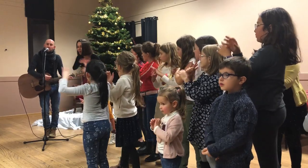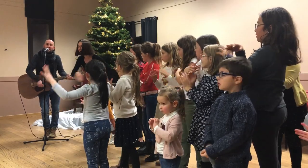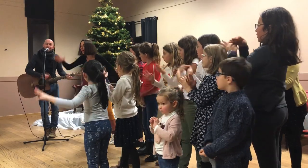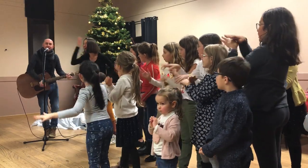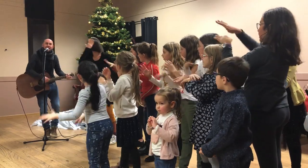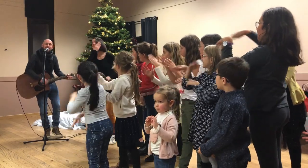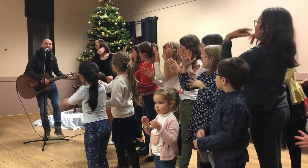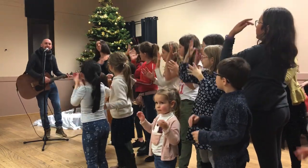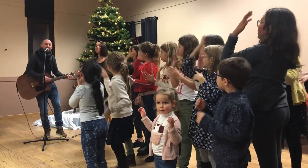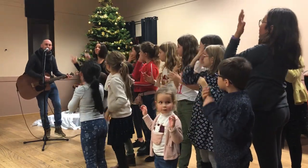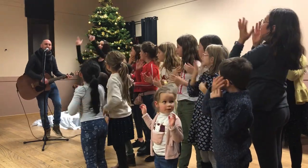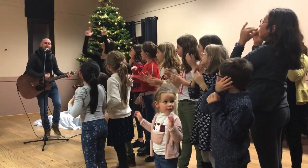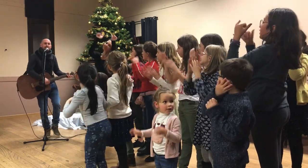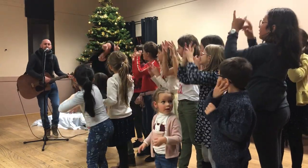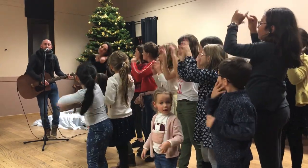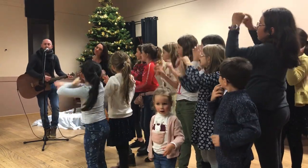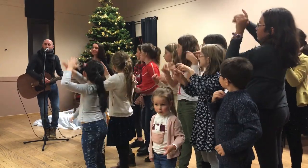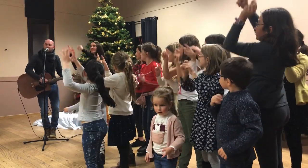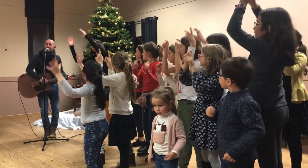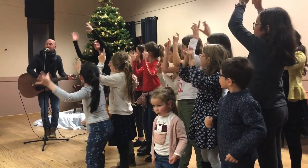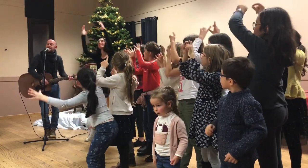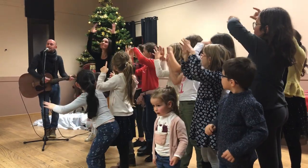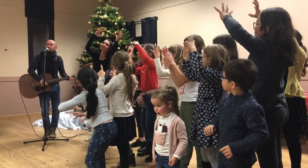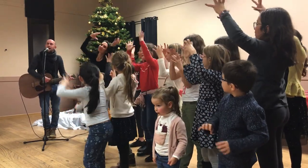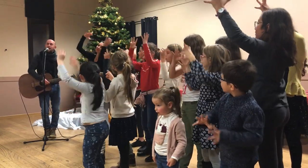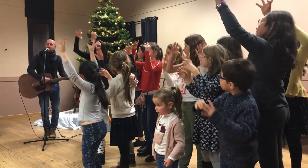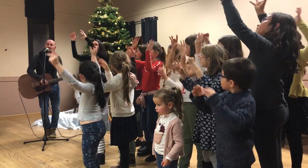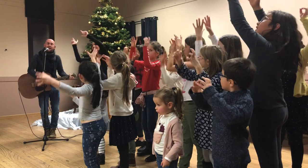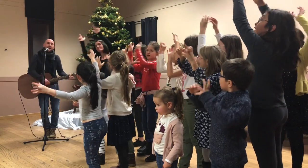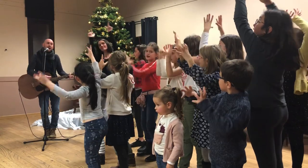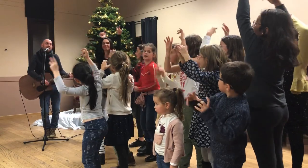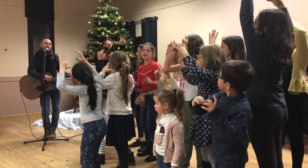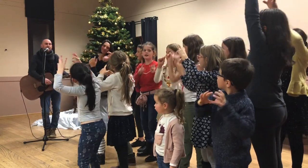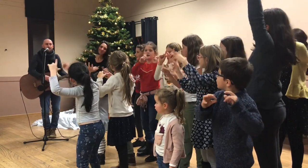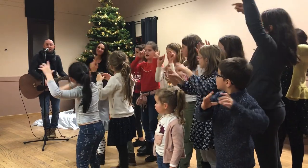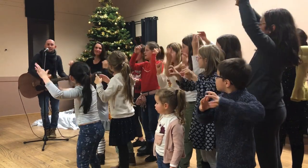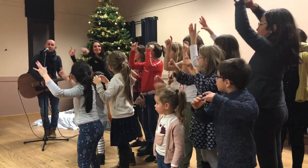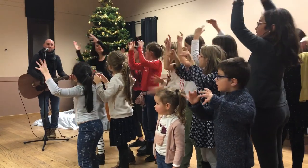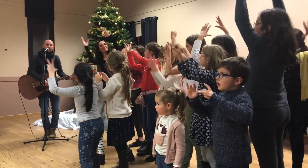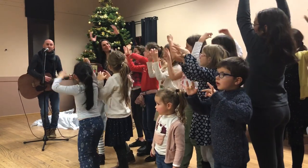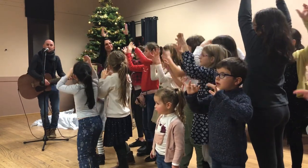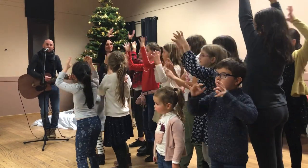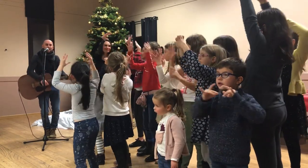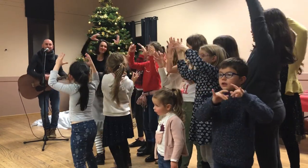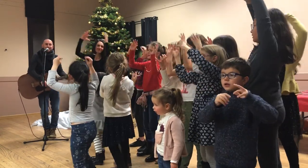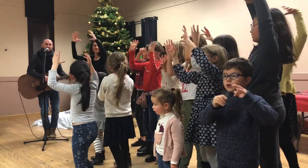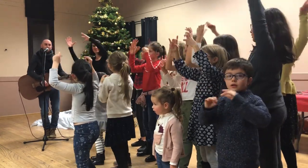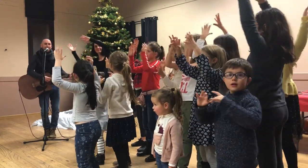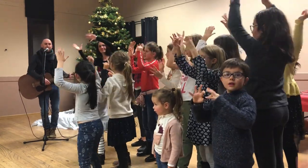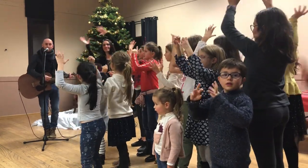la main chine je n'a je m'entends chine je